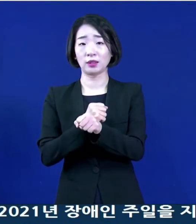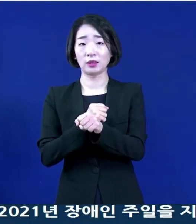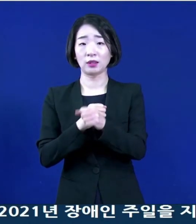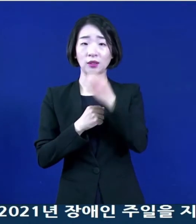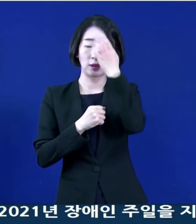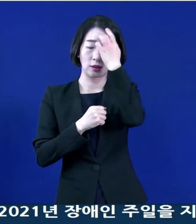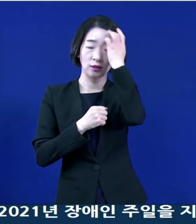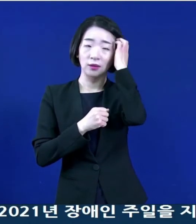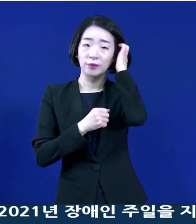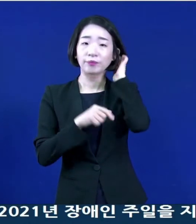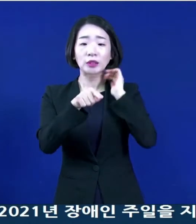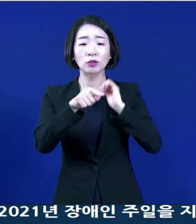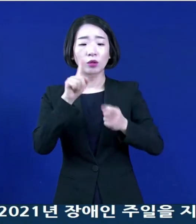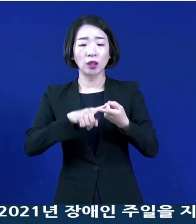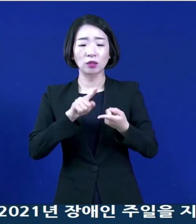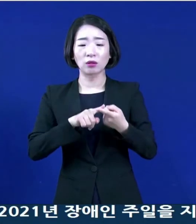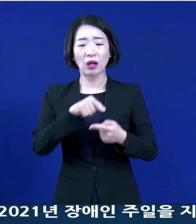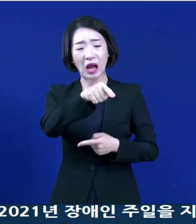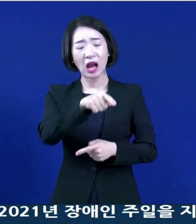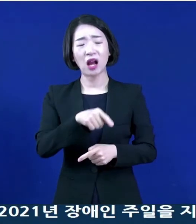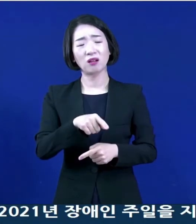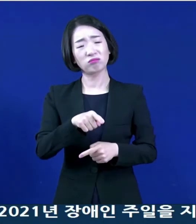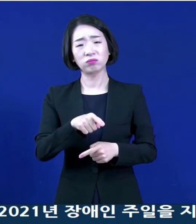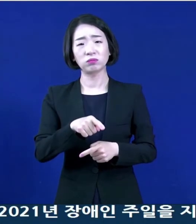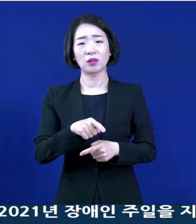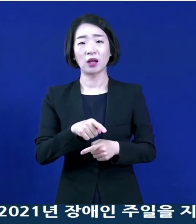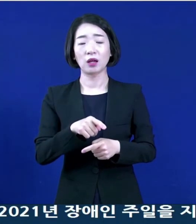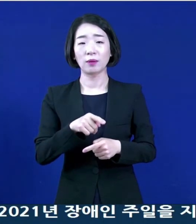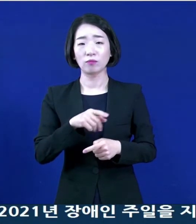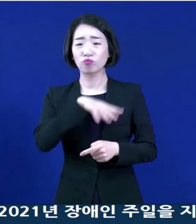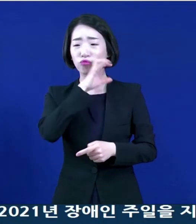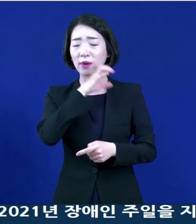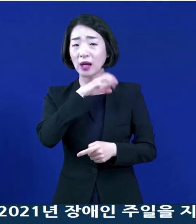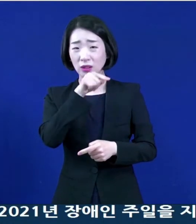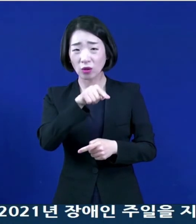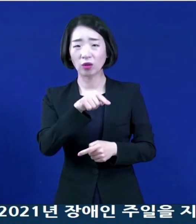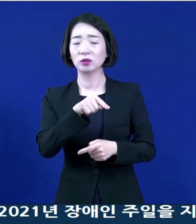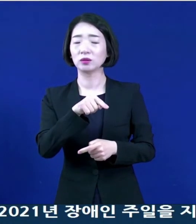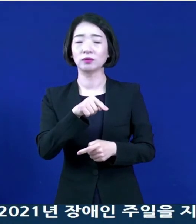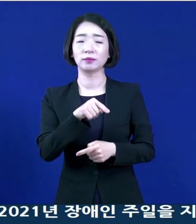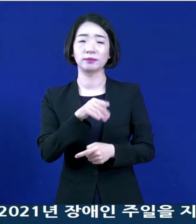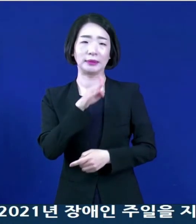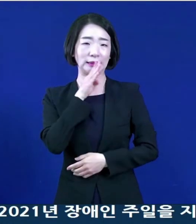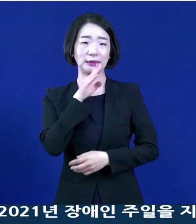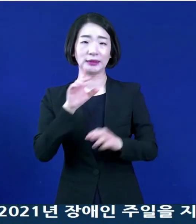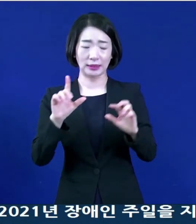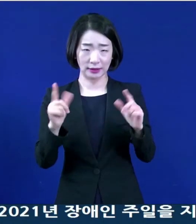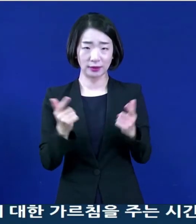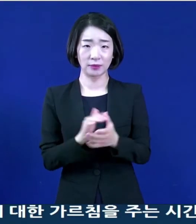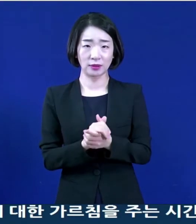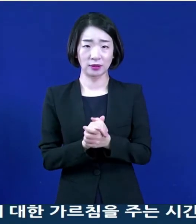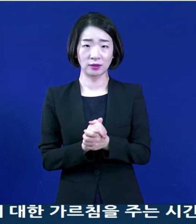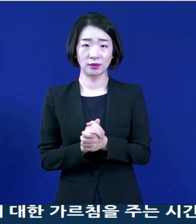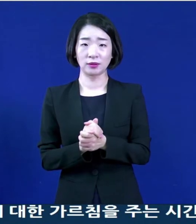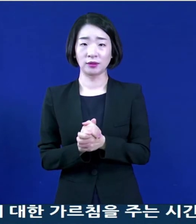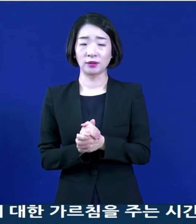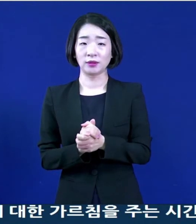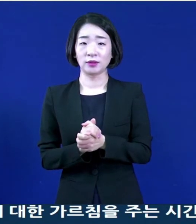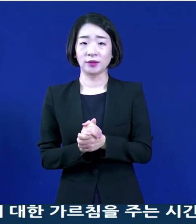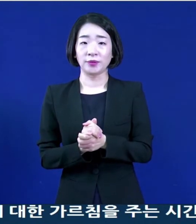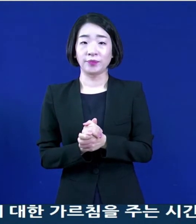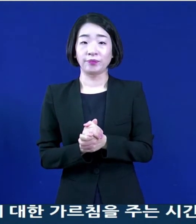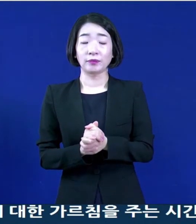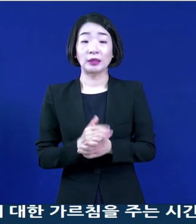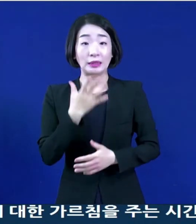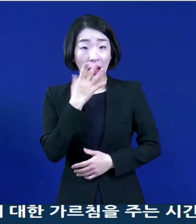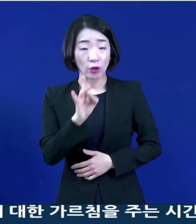것, 이것으로 공동의 책임을 졌다고, 그걸 내 책임을 완수했다고 생각하시는 것 부족합니다. 그것은 당연히